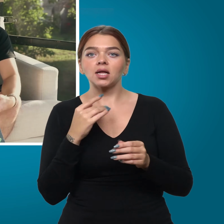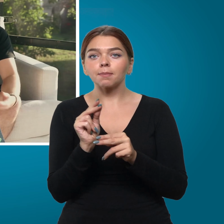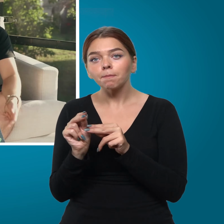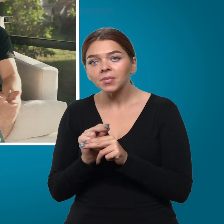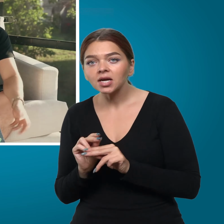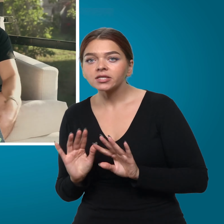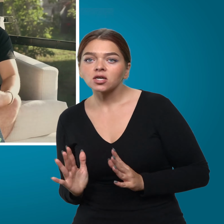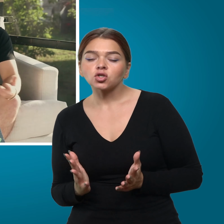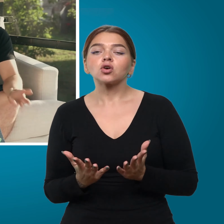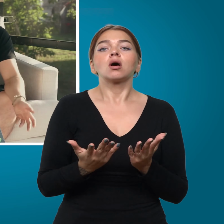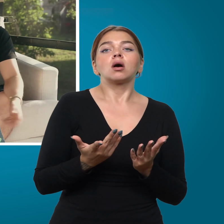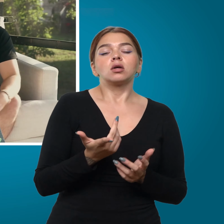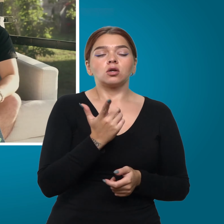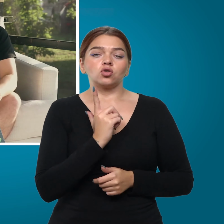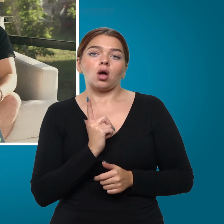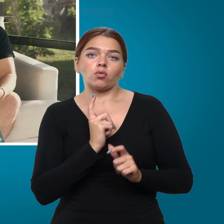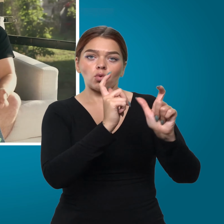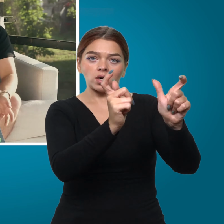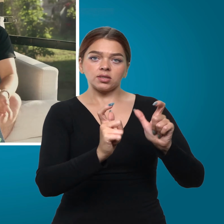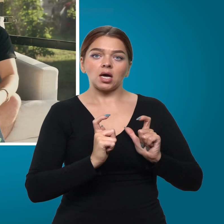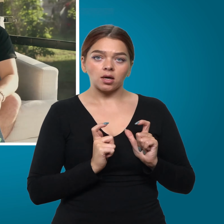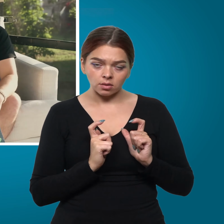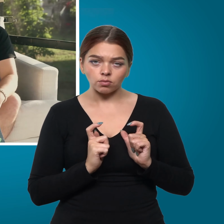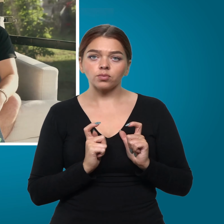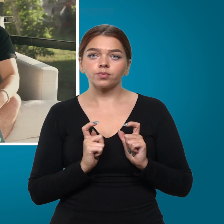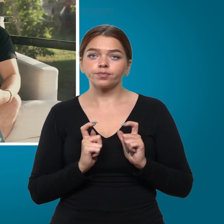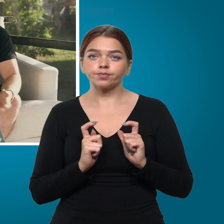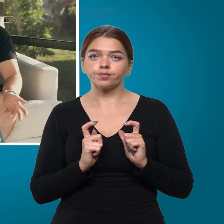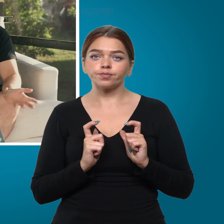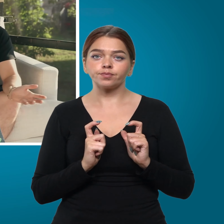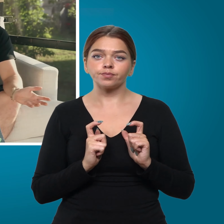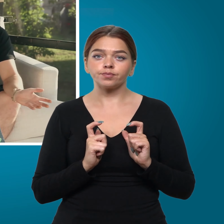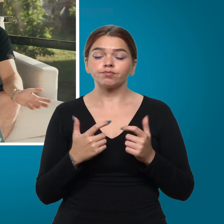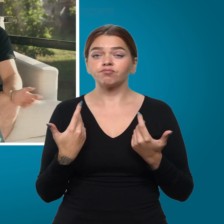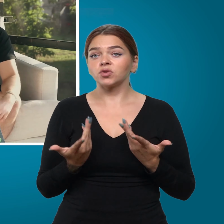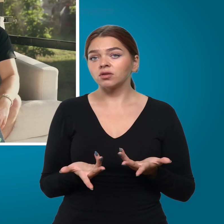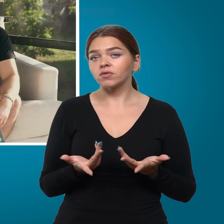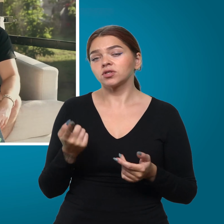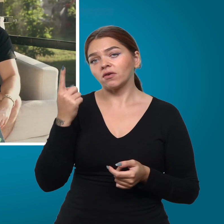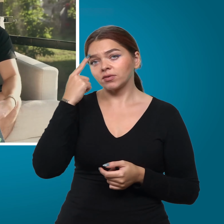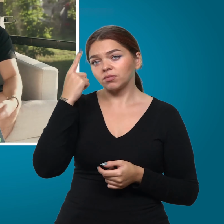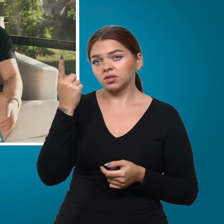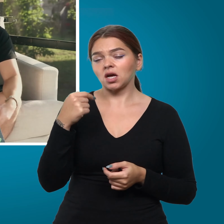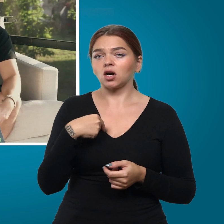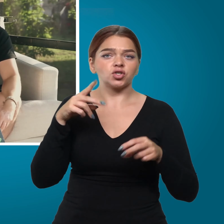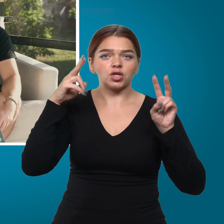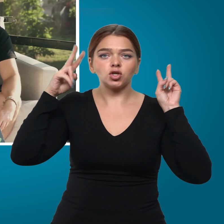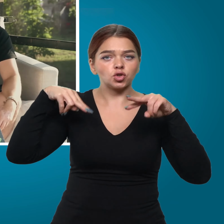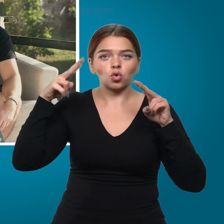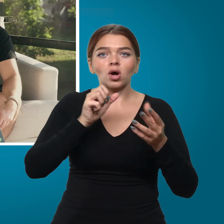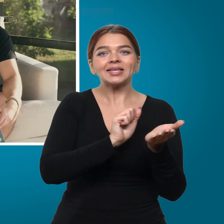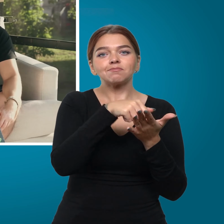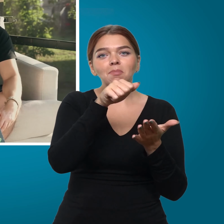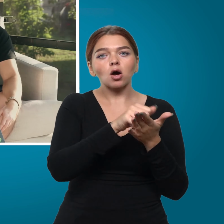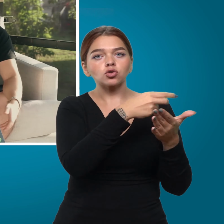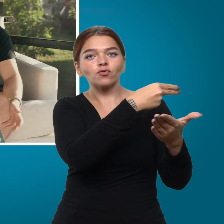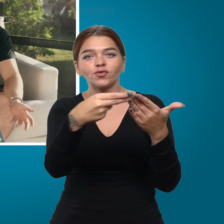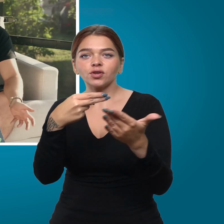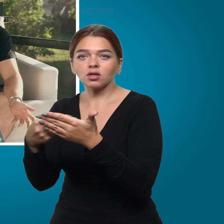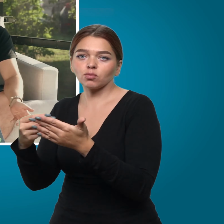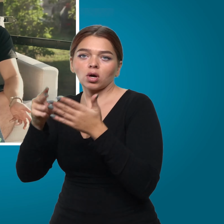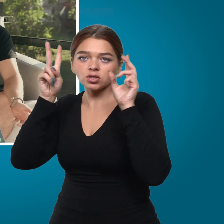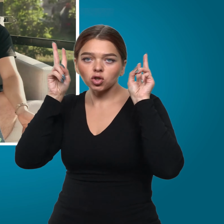jie tikrai pasvarstys, jie išsityrinės, išnagrinės, gal pateiks kažkokių patarimų, ką reikėtų pakeisti, paredaguoti